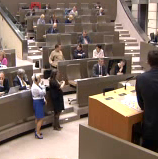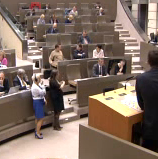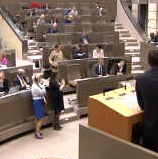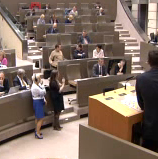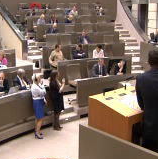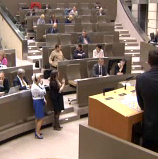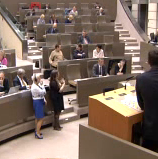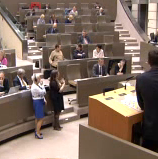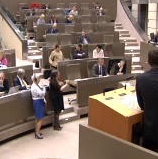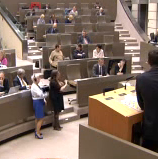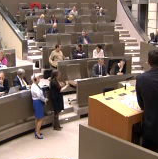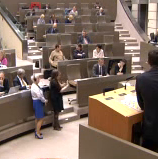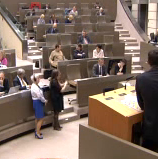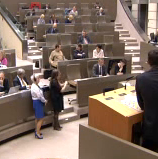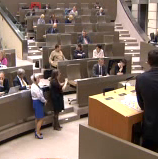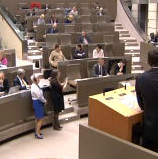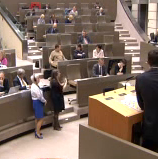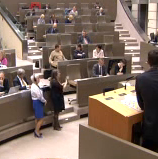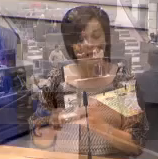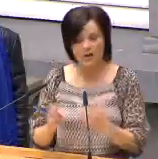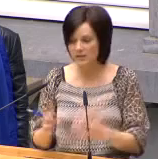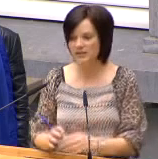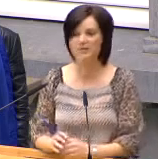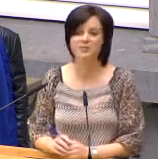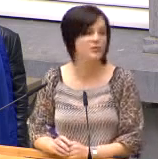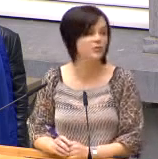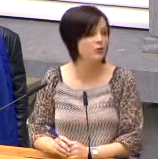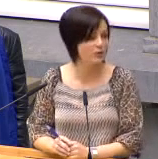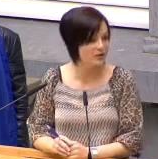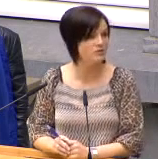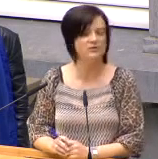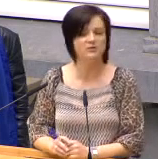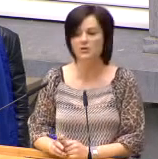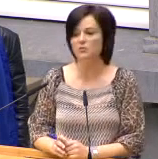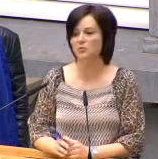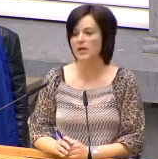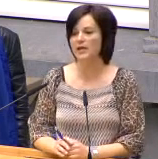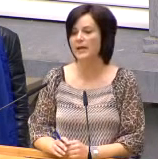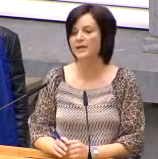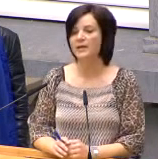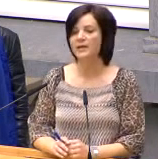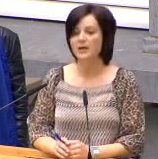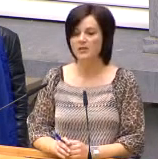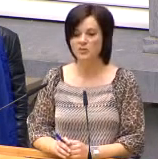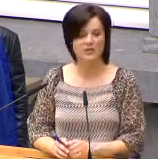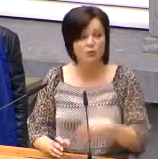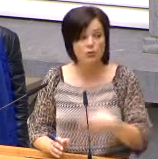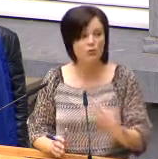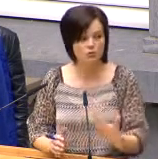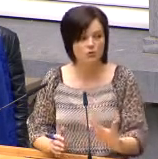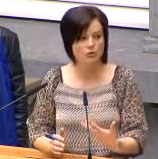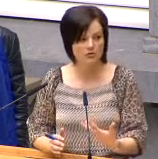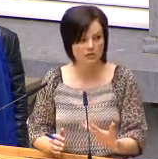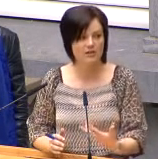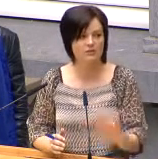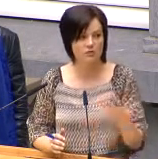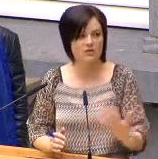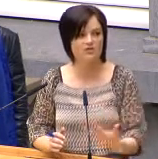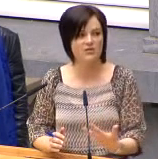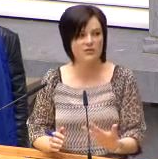vormgeven waar iedereen zich kan in vinden. Al diegenen die erbij betrokken is, want dat is wel belangrijk. En dat we dat ook kunnen doortrekken. Zoals ik daar straks ook